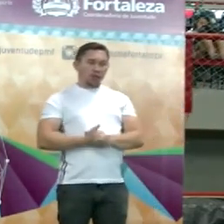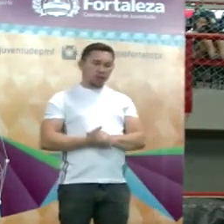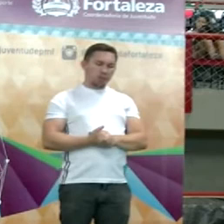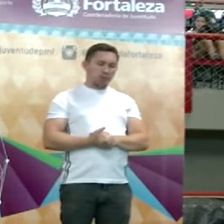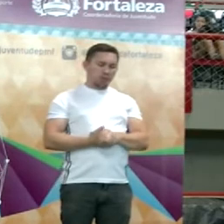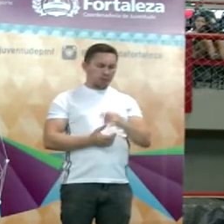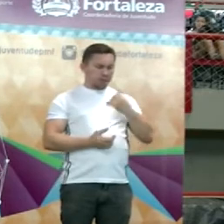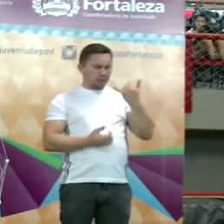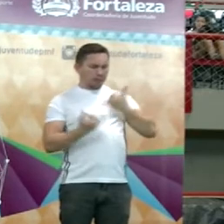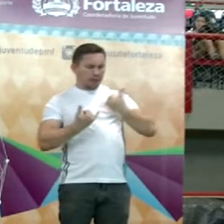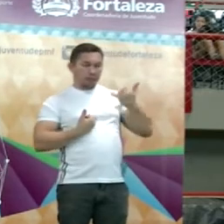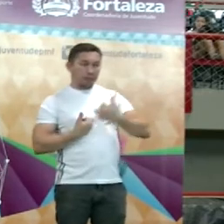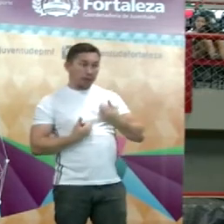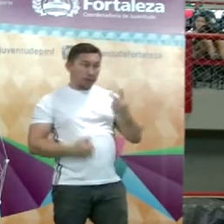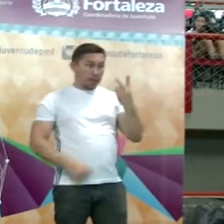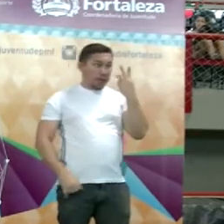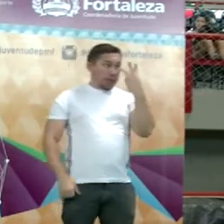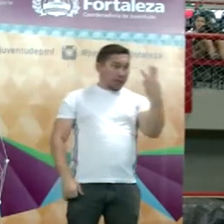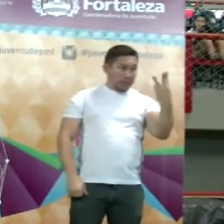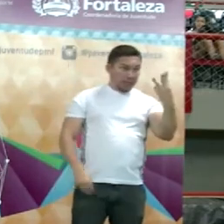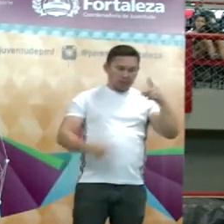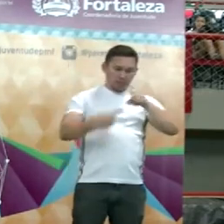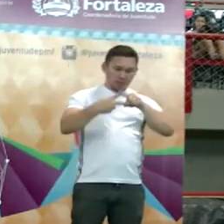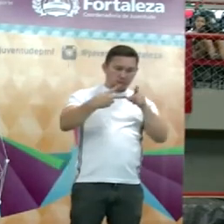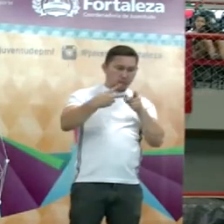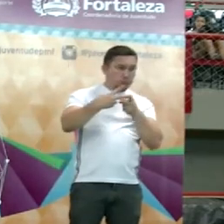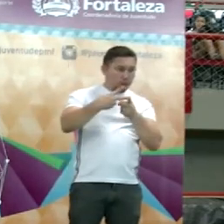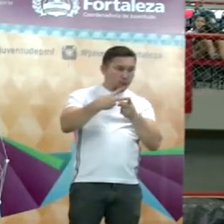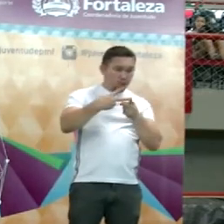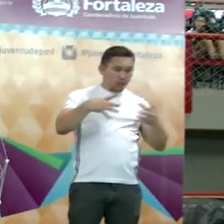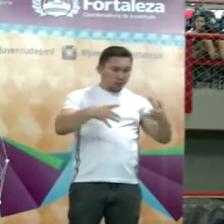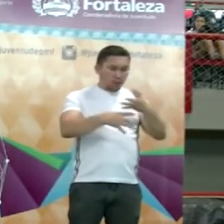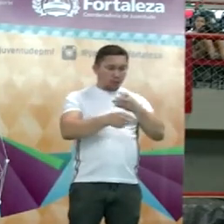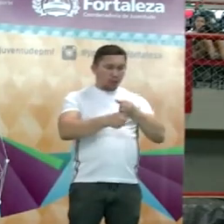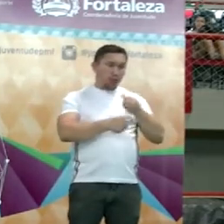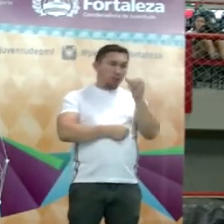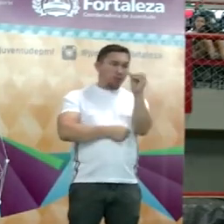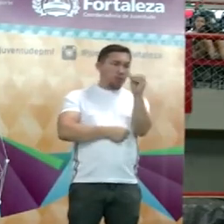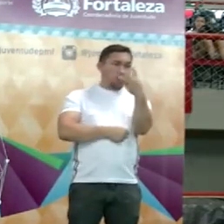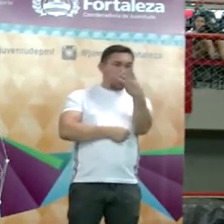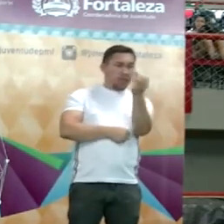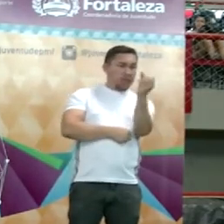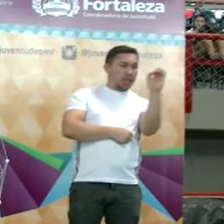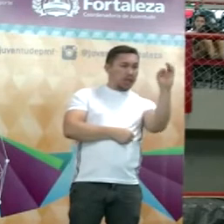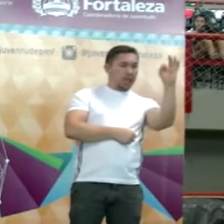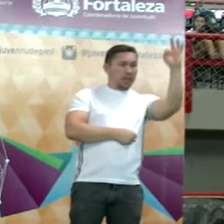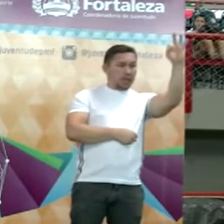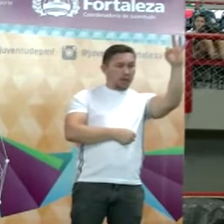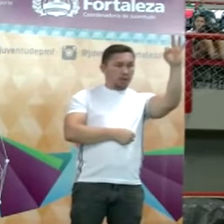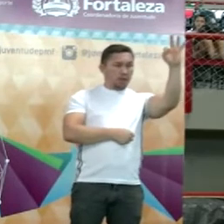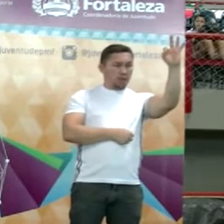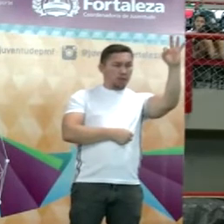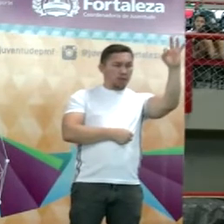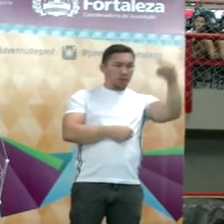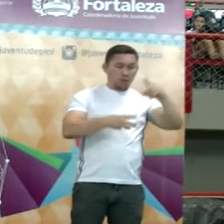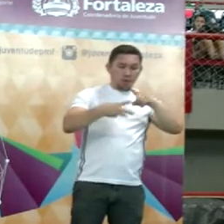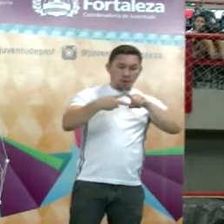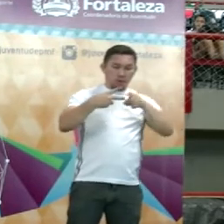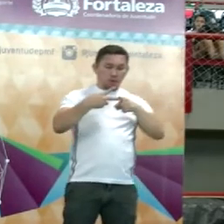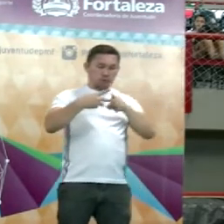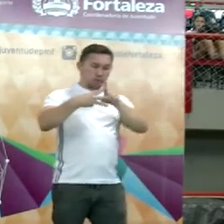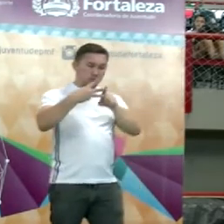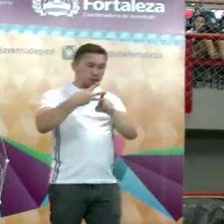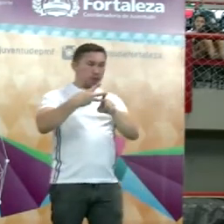3 ângulos que fecham 360 graus, 3 ângulos